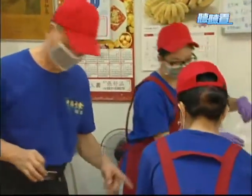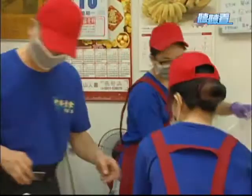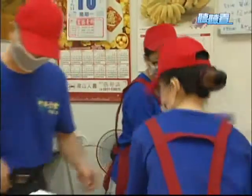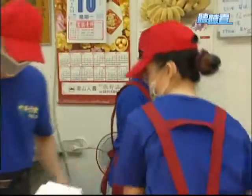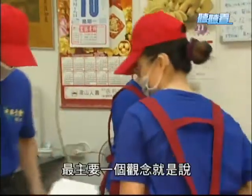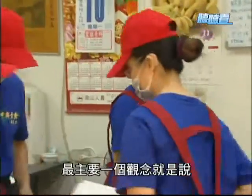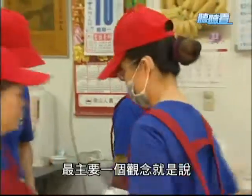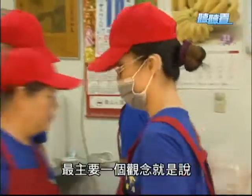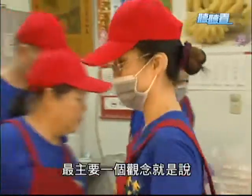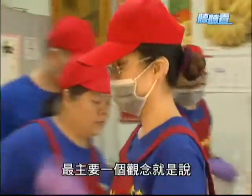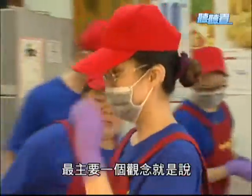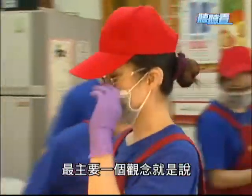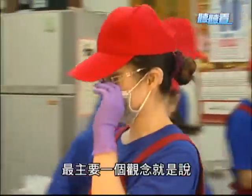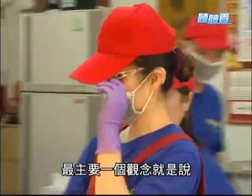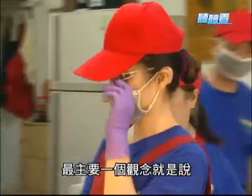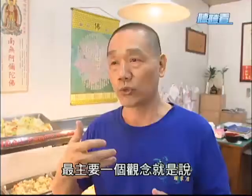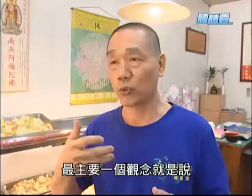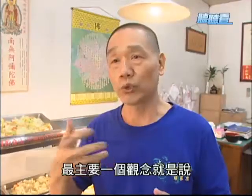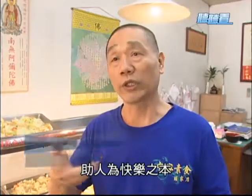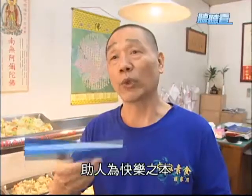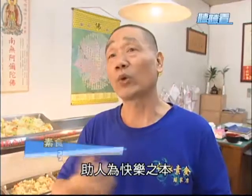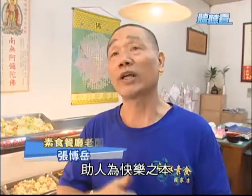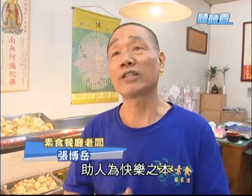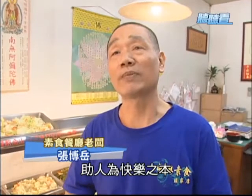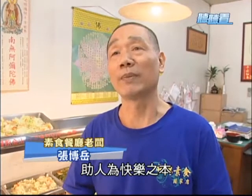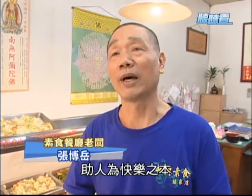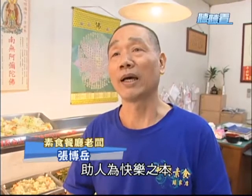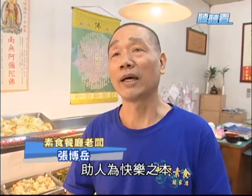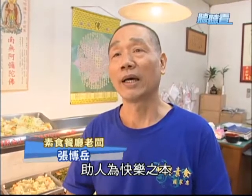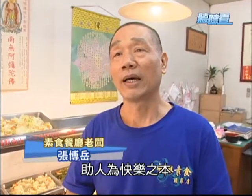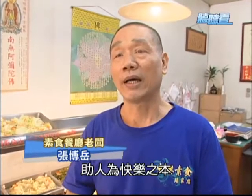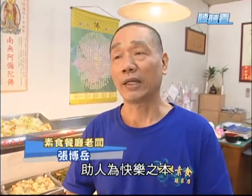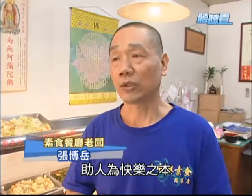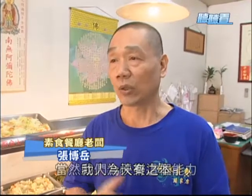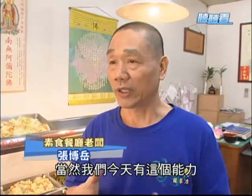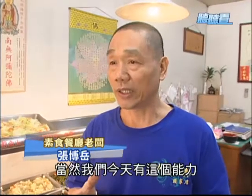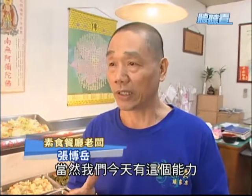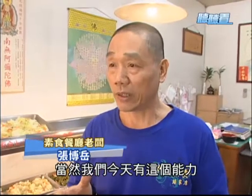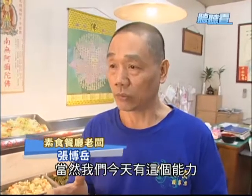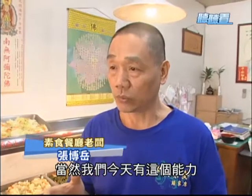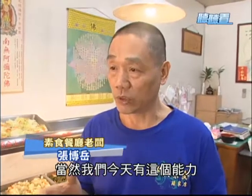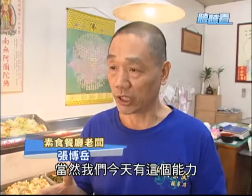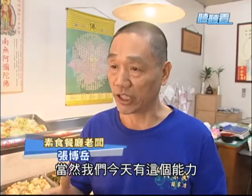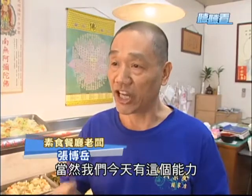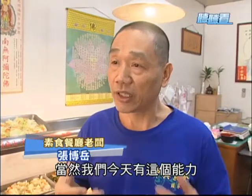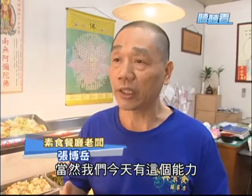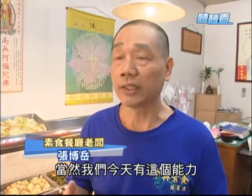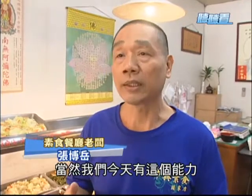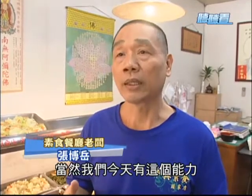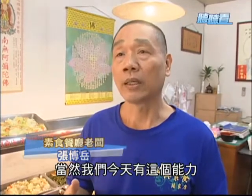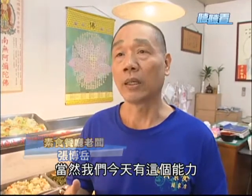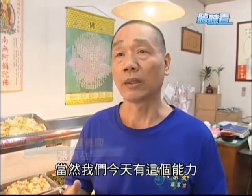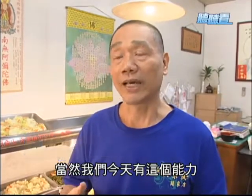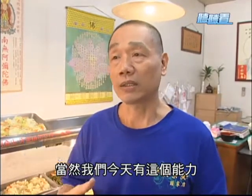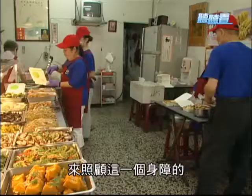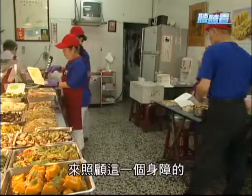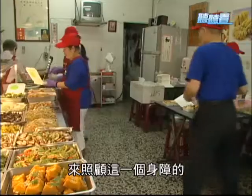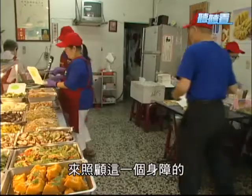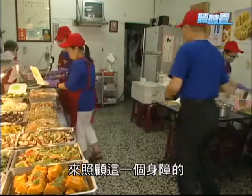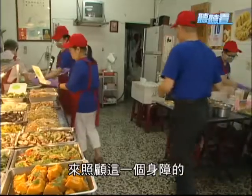最主要的一个观念就是讲，助人为快乐之本嘛。啊，当然，咱今仔讲有这个能力。哦，来照顾这个一个